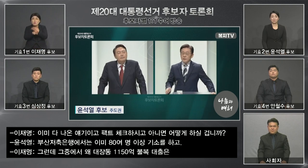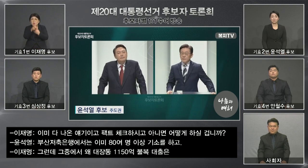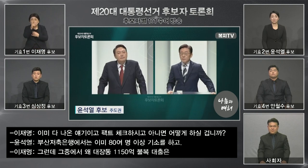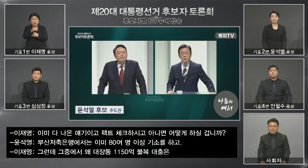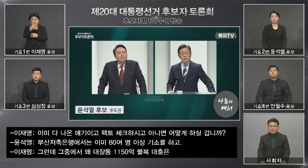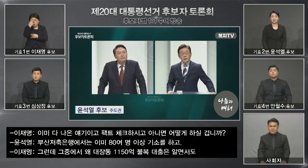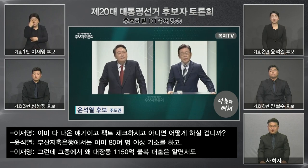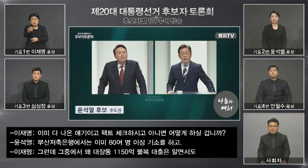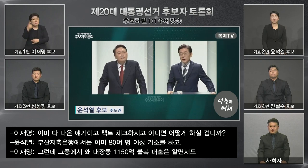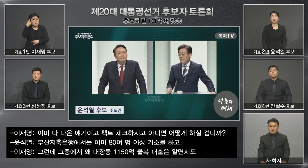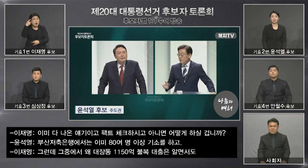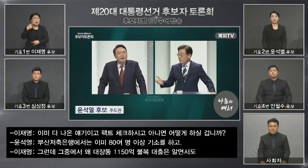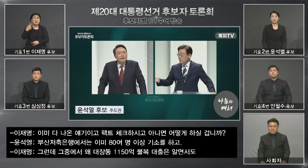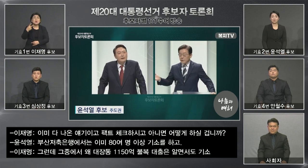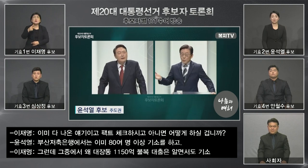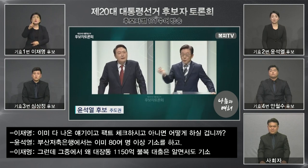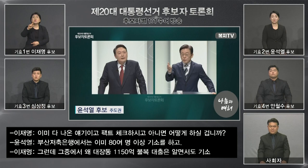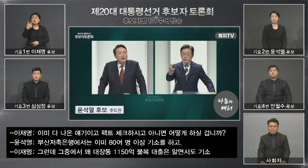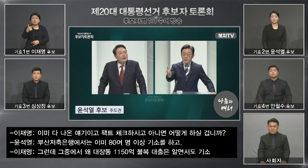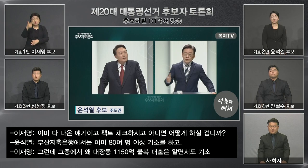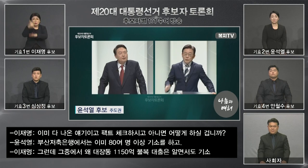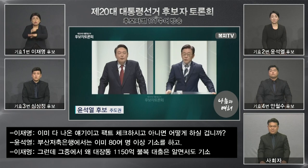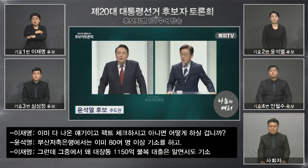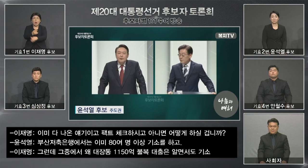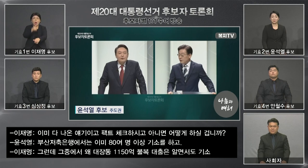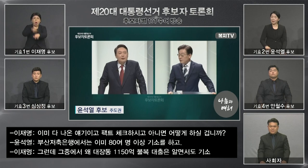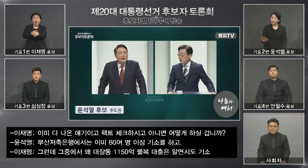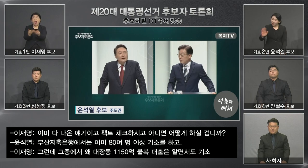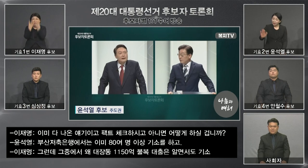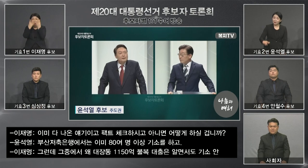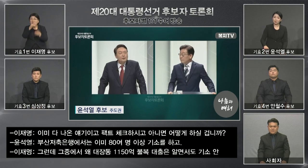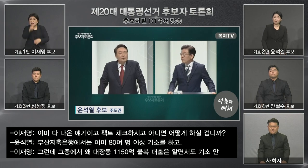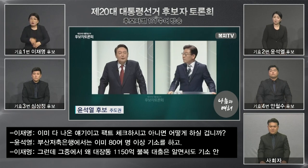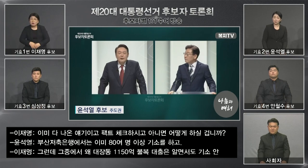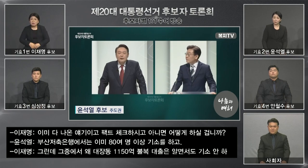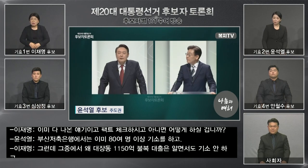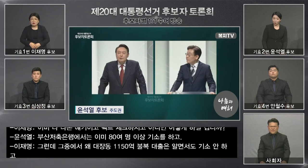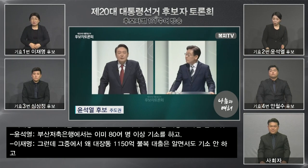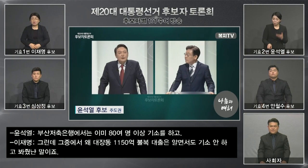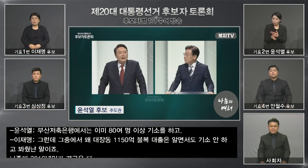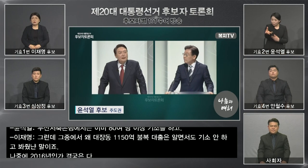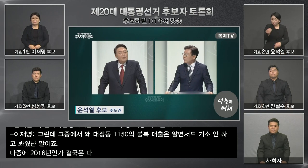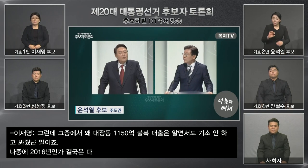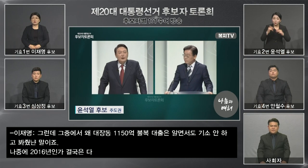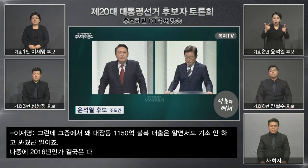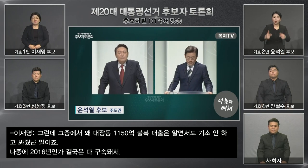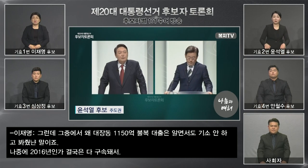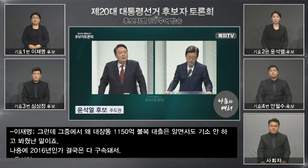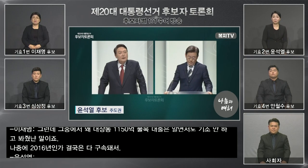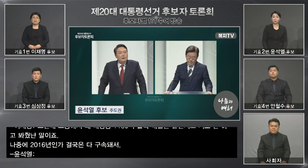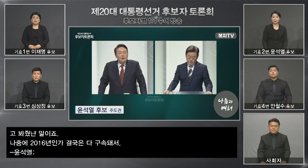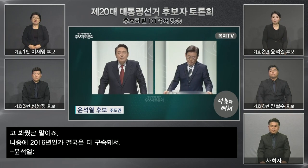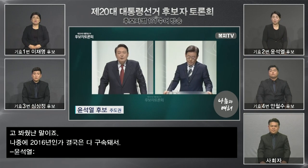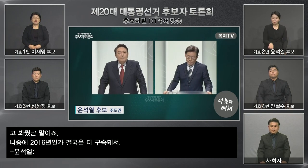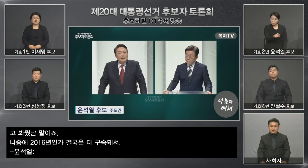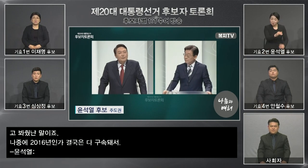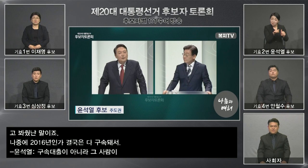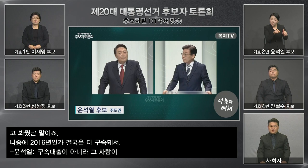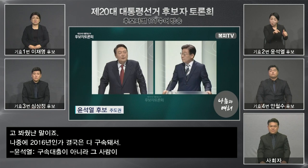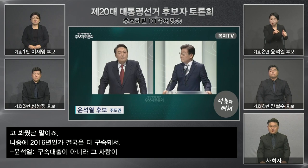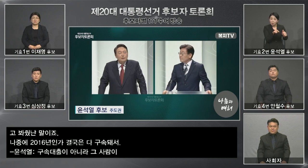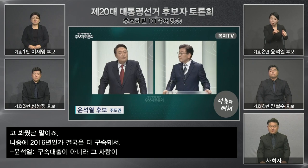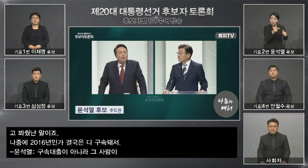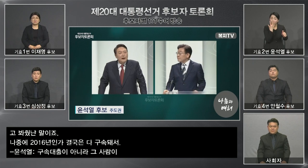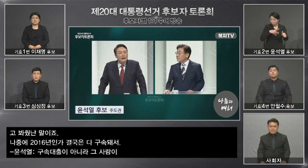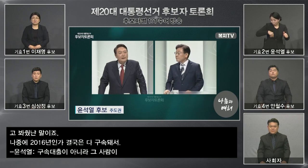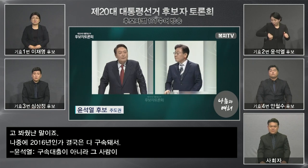나중에 2016년인가에 결국은 다 구속돼서 아니 불법 대출이 아니라 무슨 그 사람이 어디 가서 커미션 받아